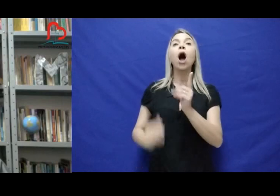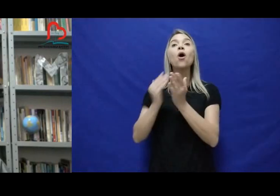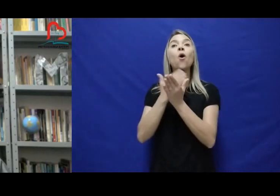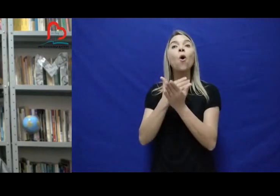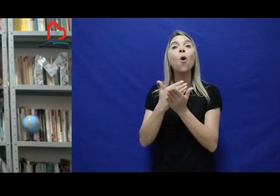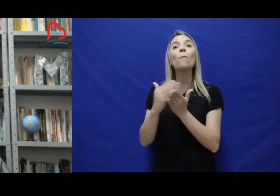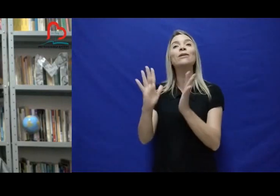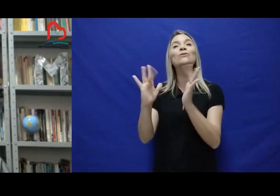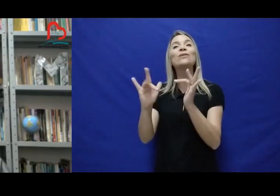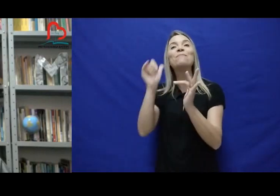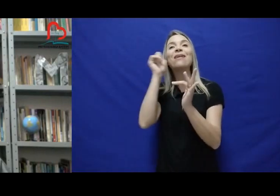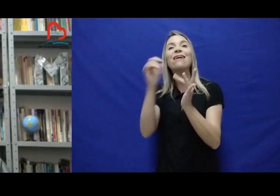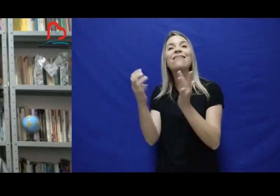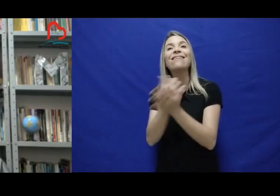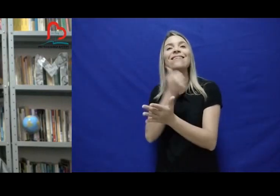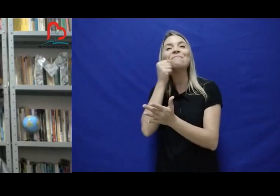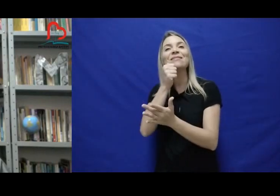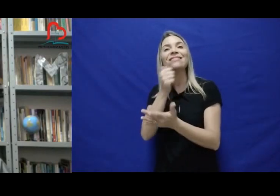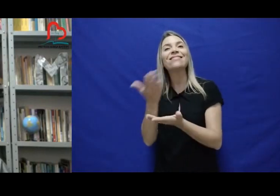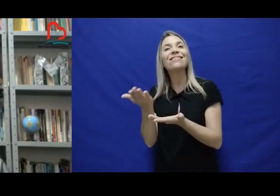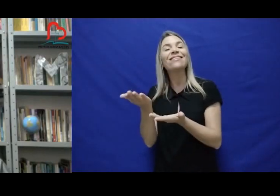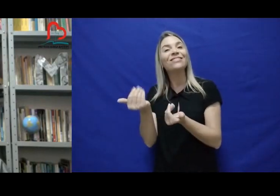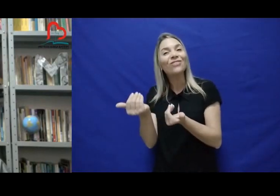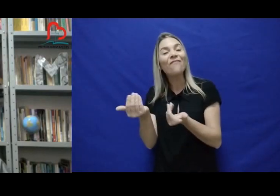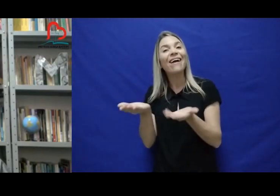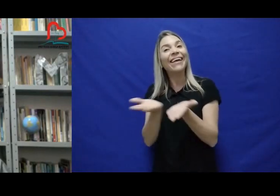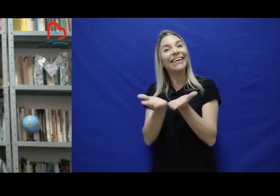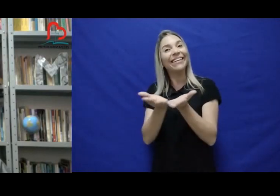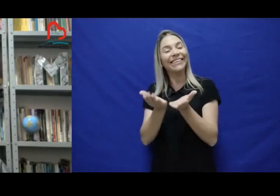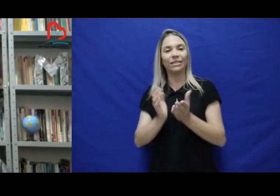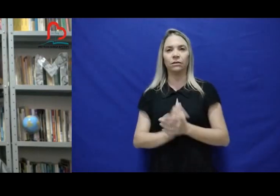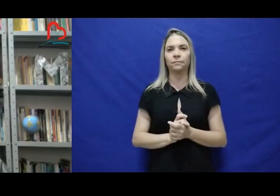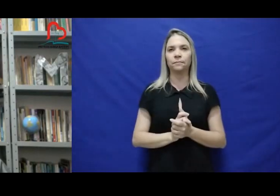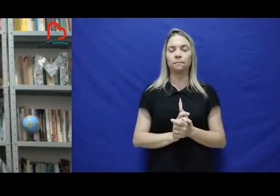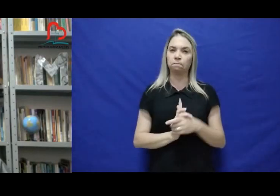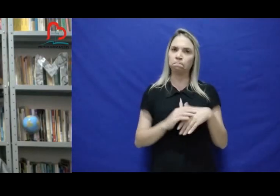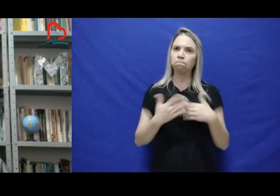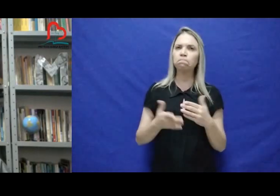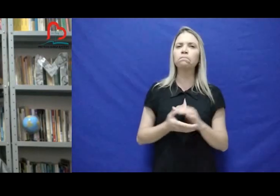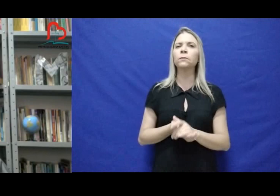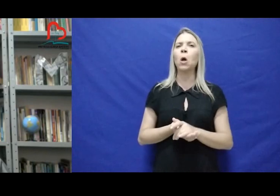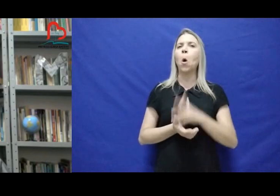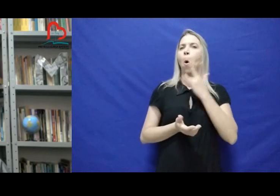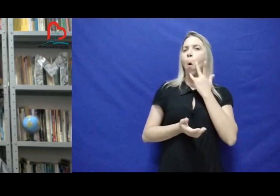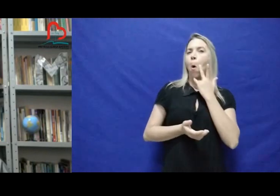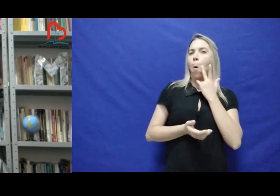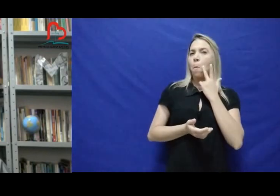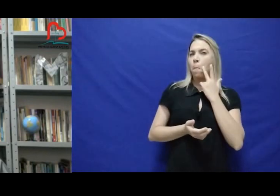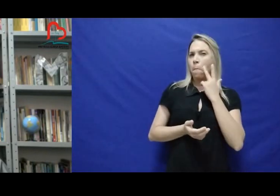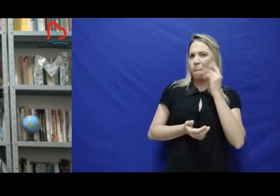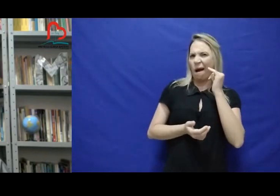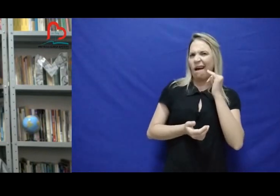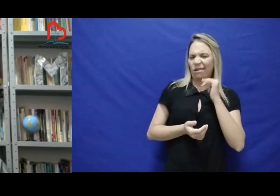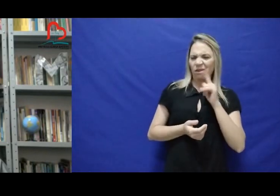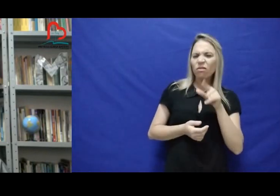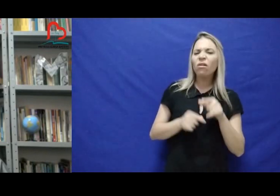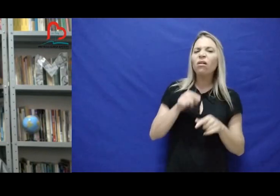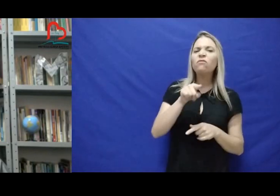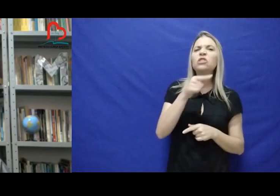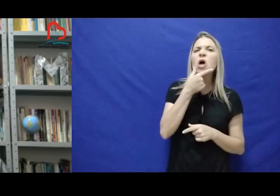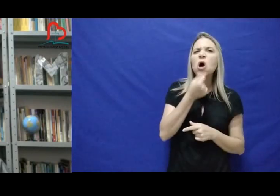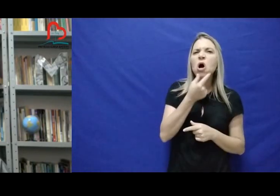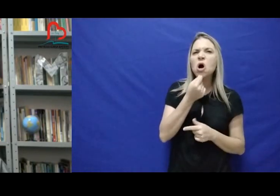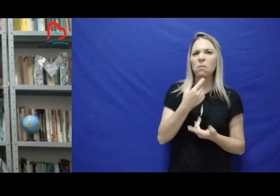Cristo e passou a namorar uma jovem crente. O seu pai, que odiava crentes, odiava a